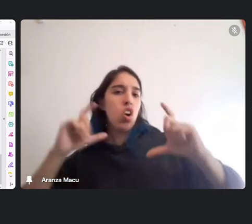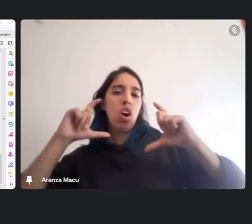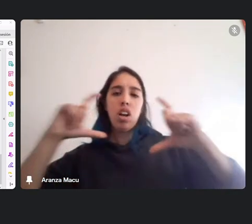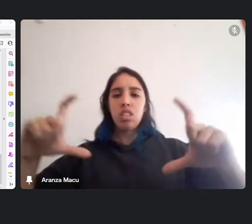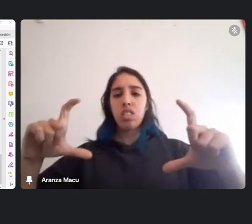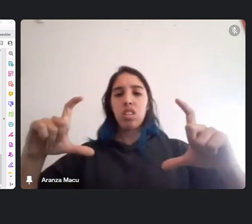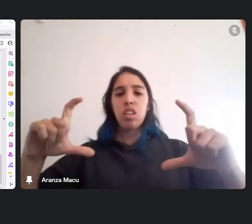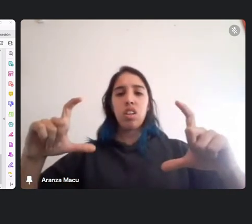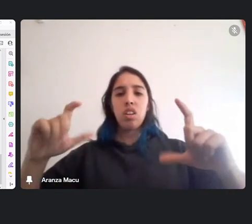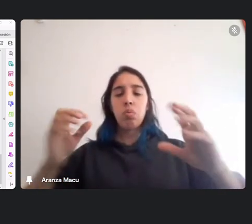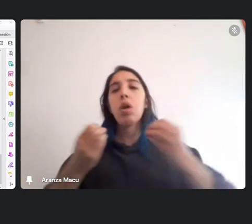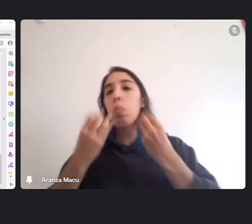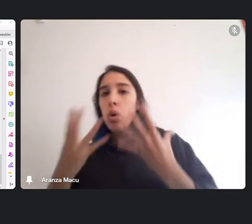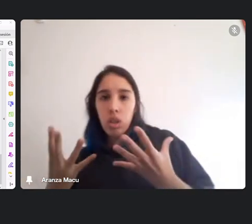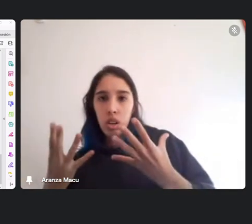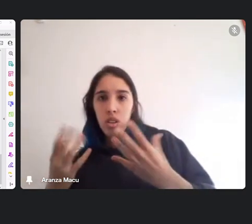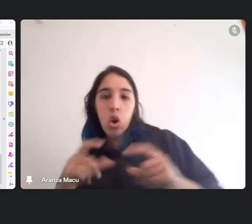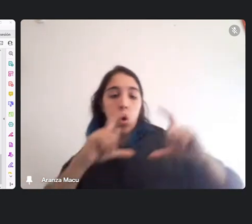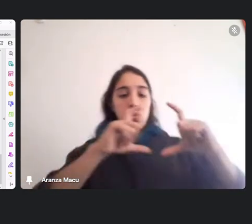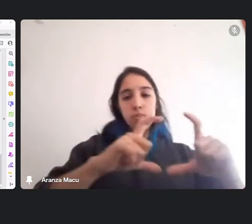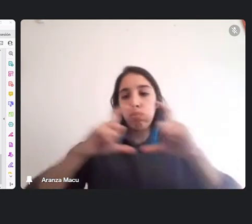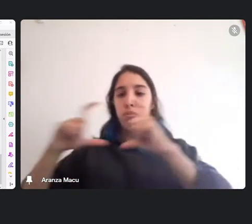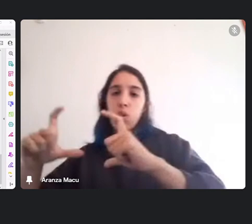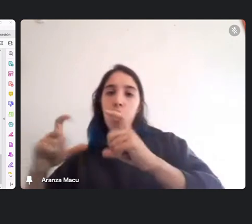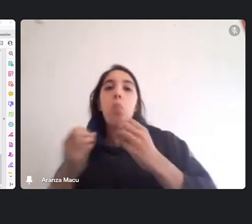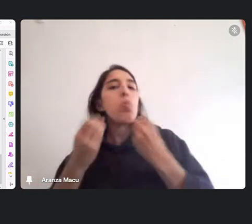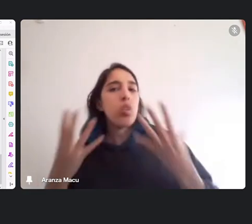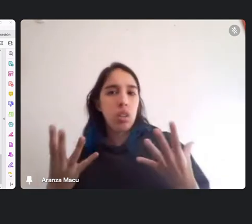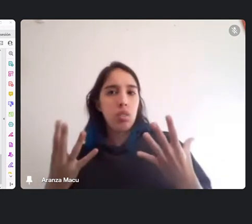¿sí? Son hipótesis que planteamos, ¿sí?